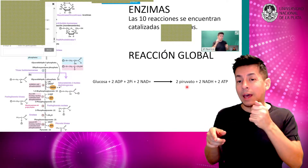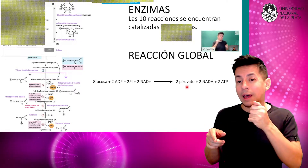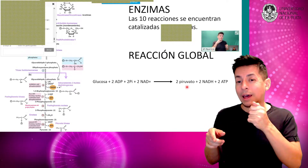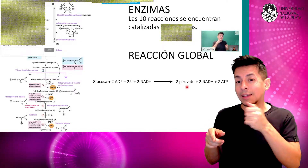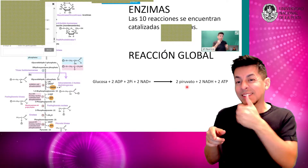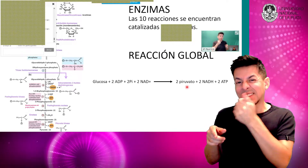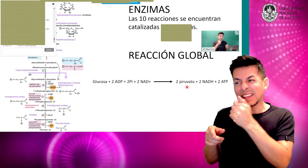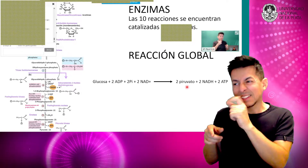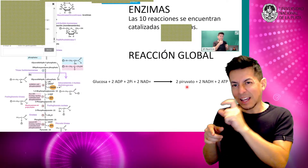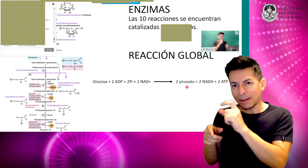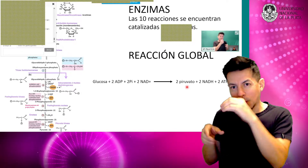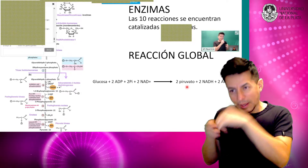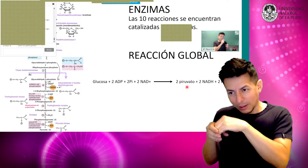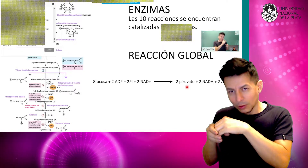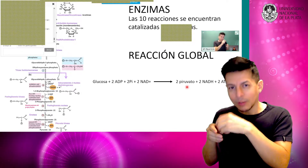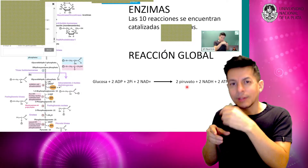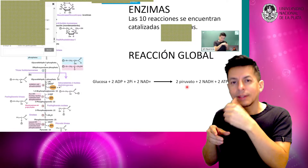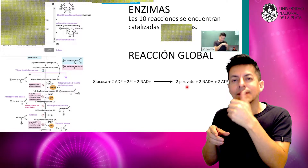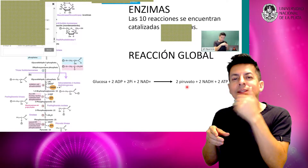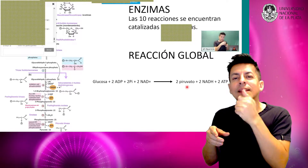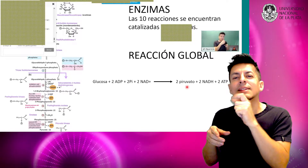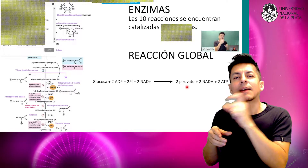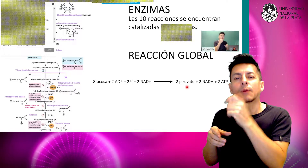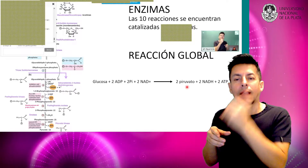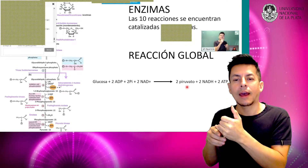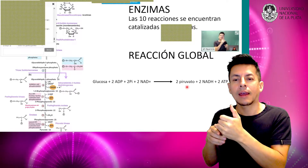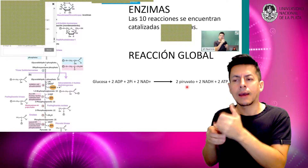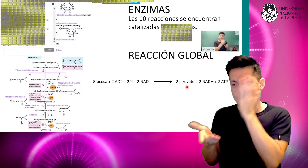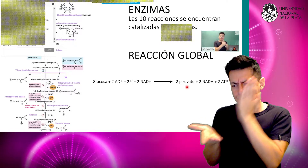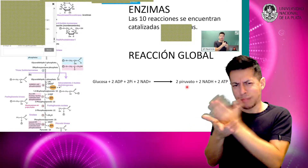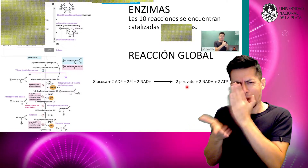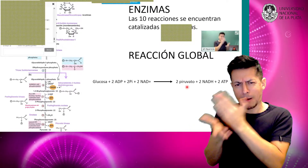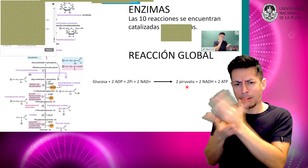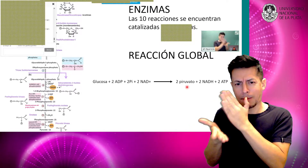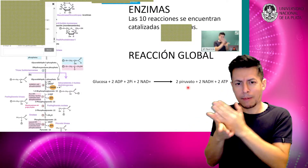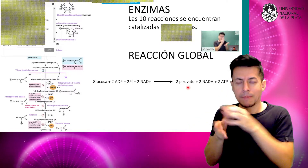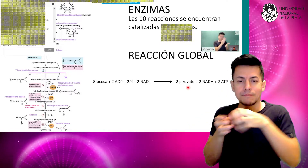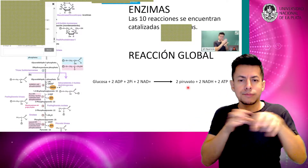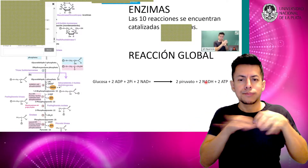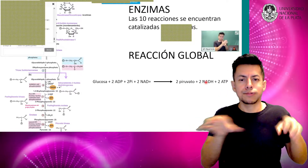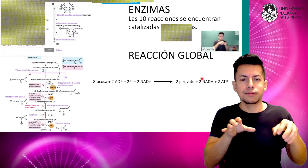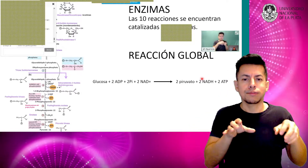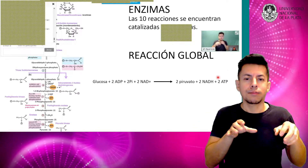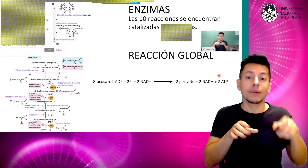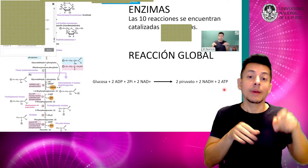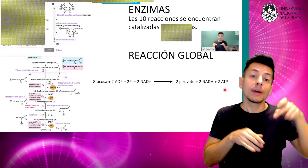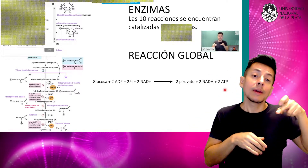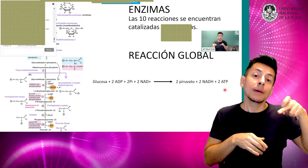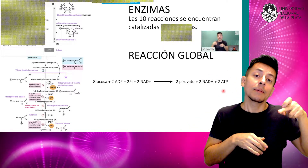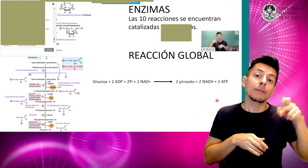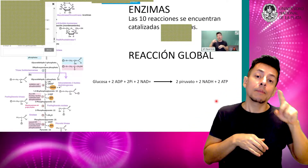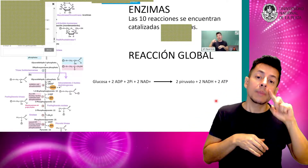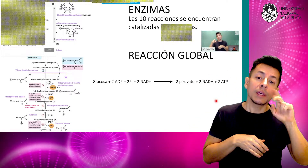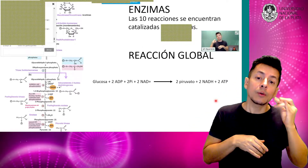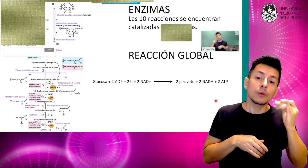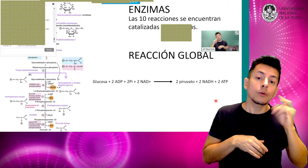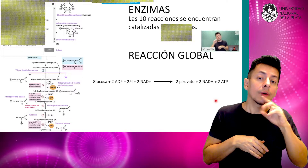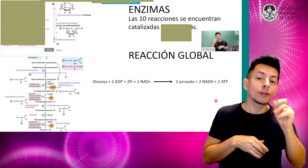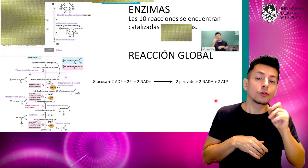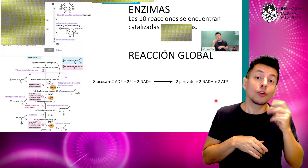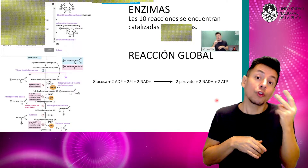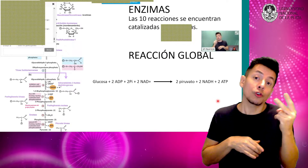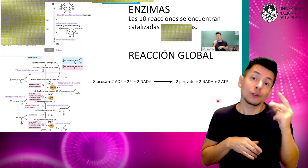rompemos la glucosa en 2 moléculas de 3 carbonos y obtenemos electrones y energía en ese